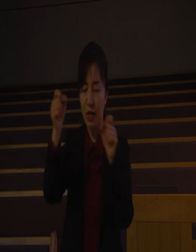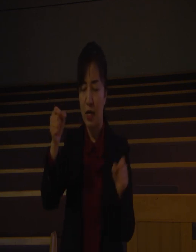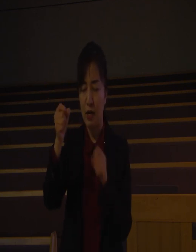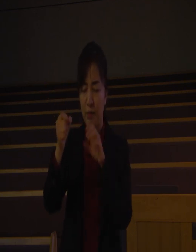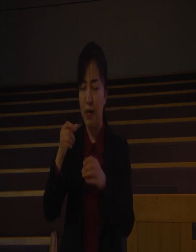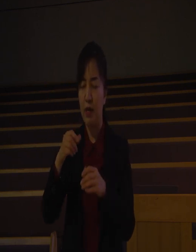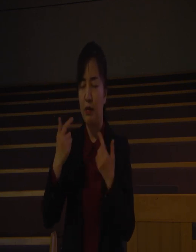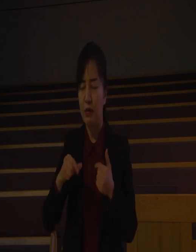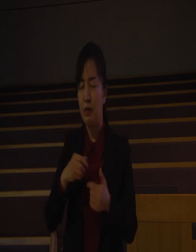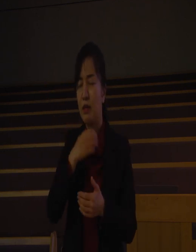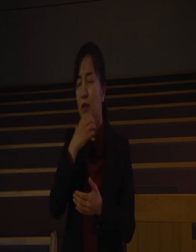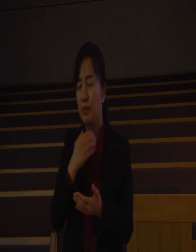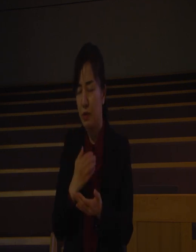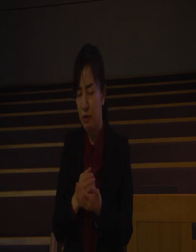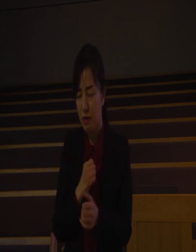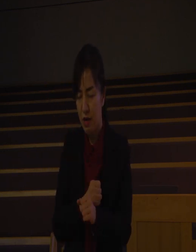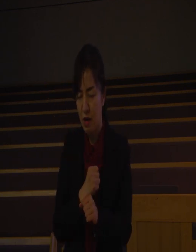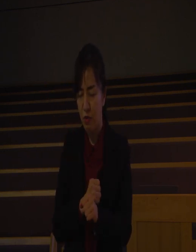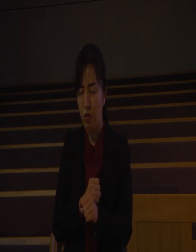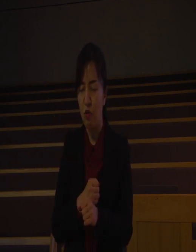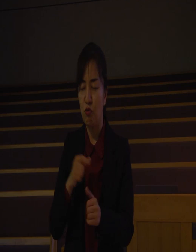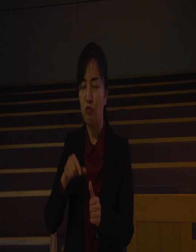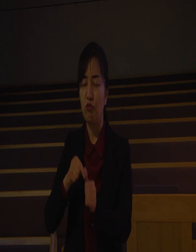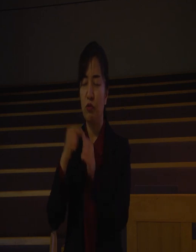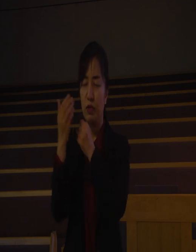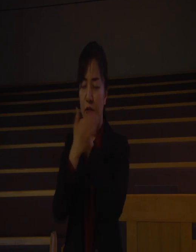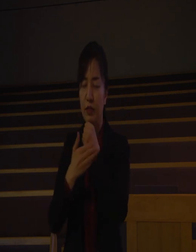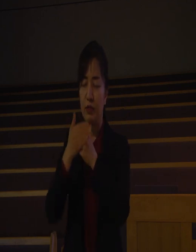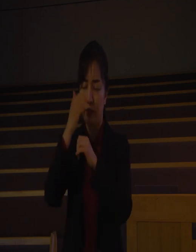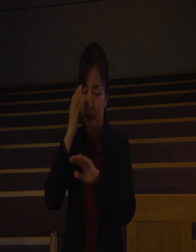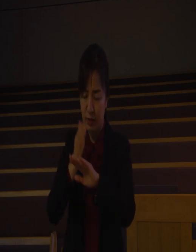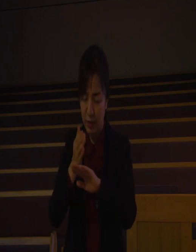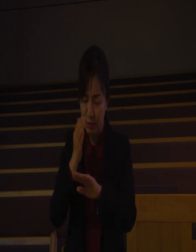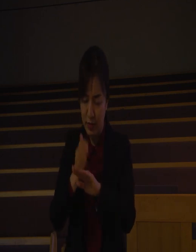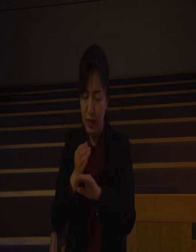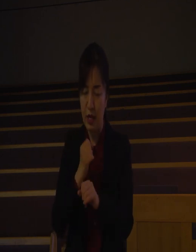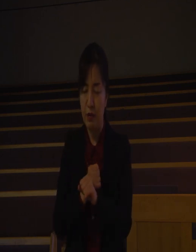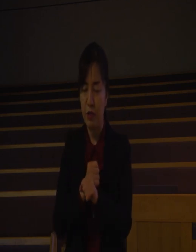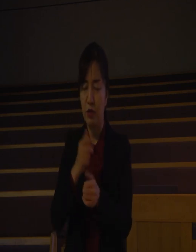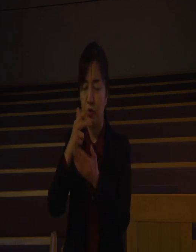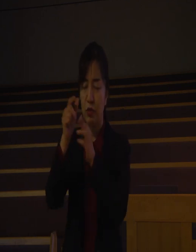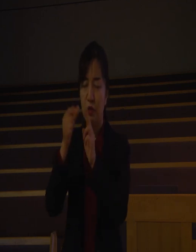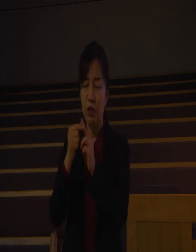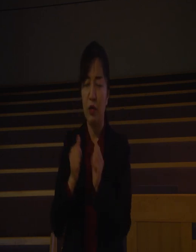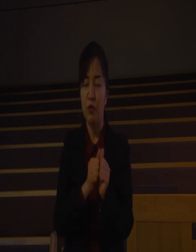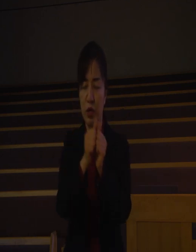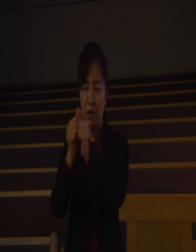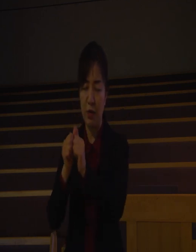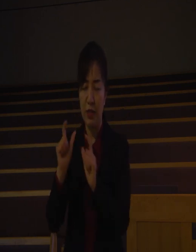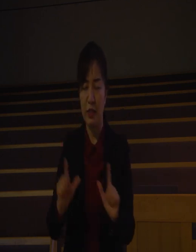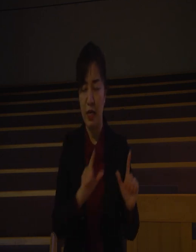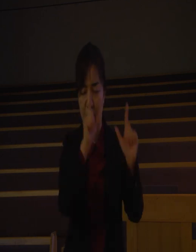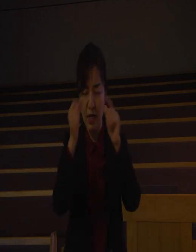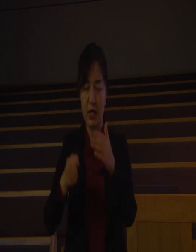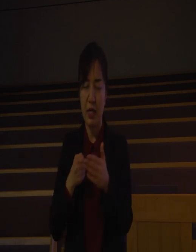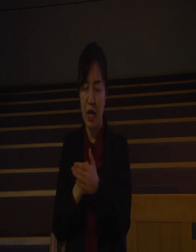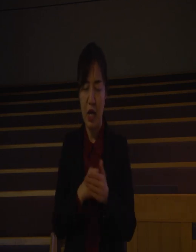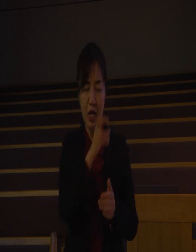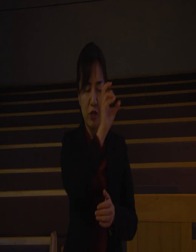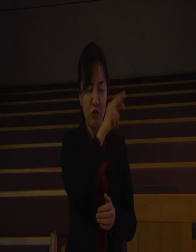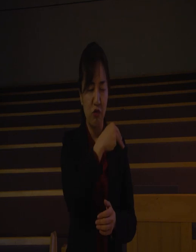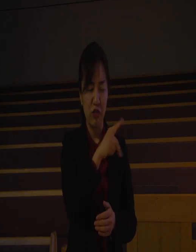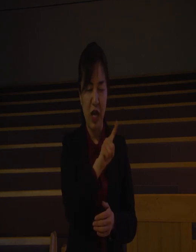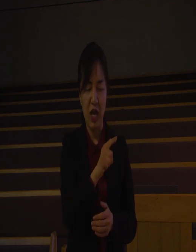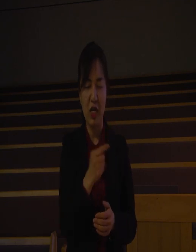늘 감격하며 늘 주님의 그 구원의 은혜를 감사하며 주님과 동행하며 살아가리라. 가룟